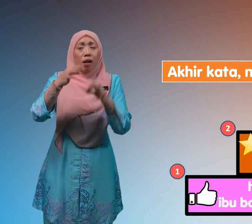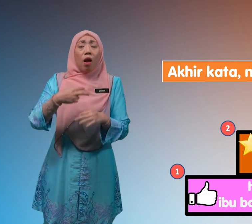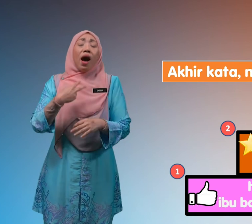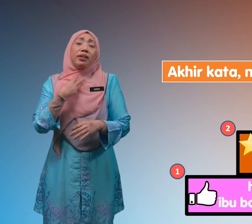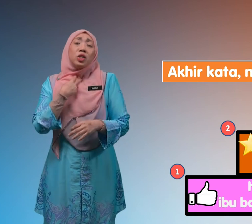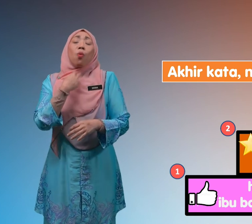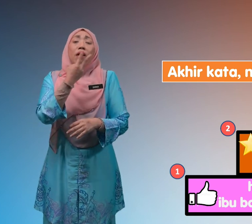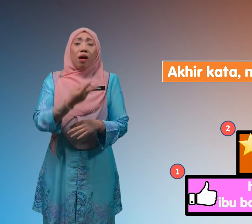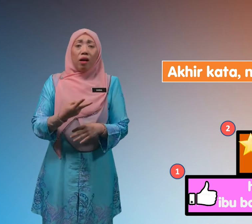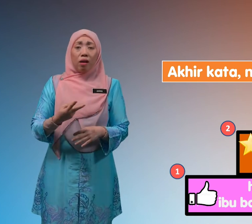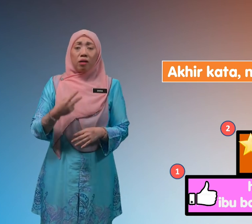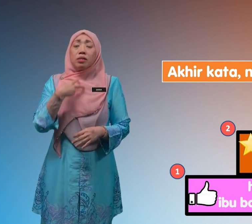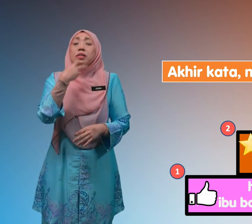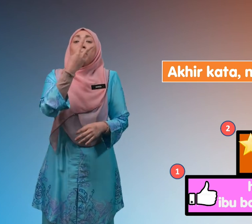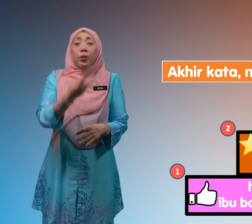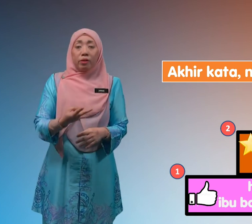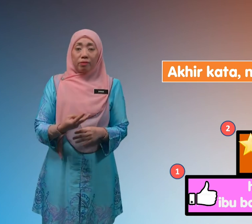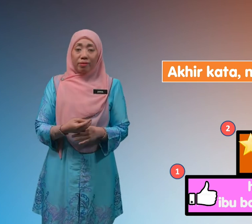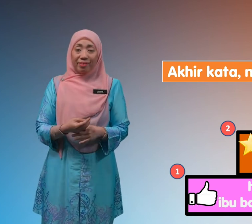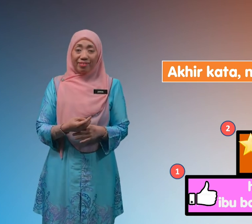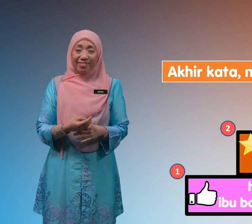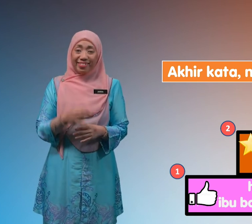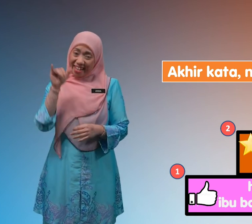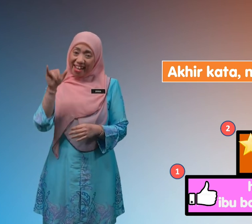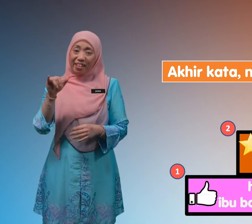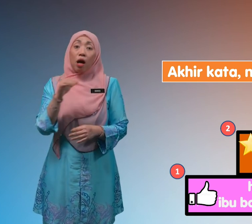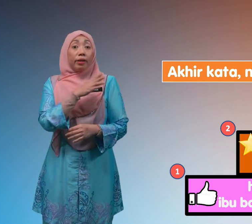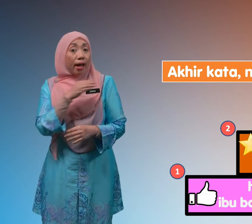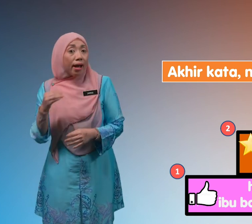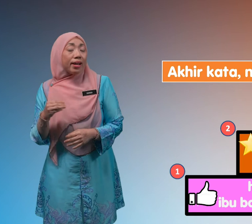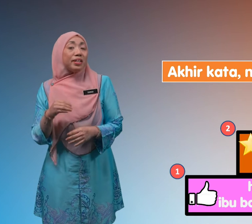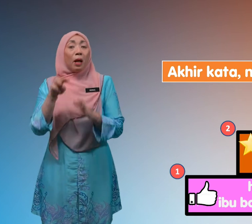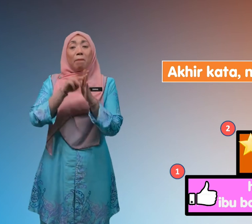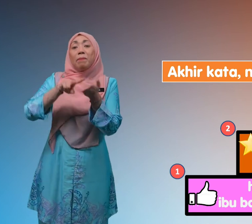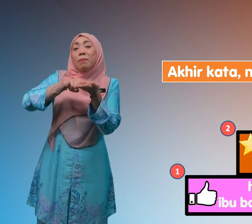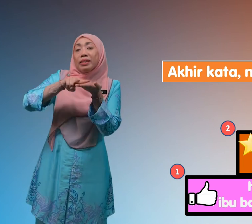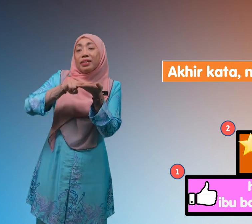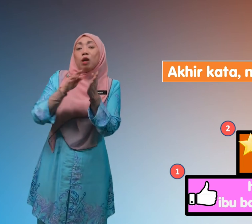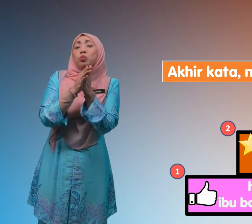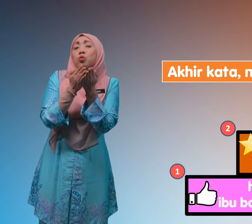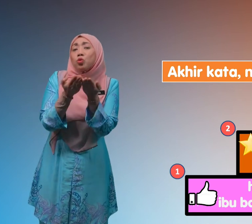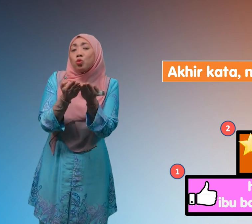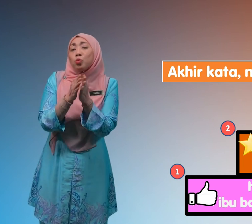Kalau ada suara, sebut. Ya? Dan membaca